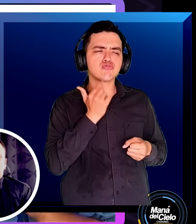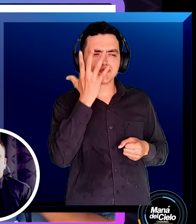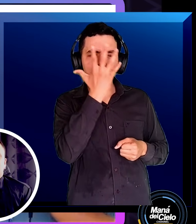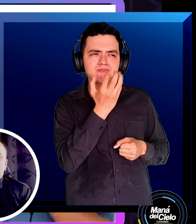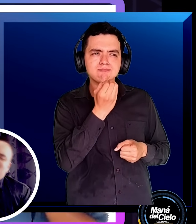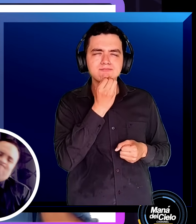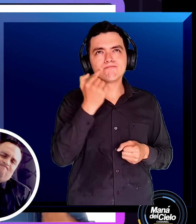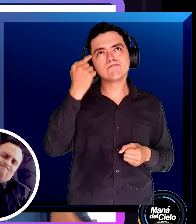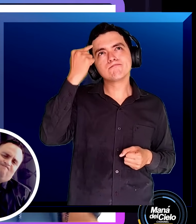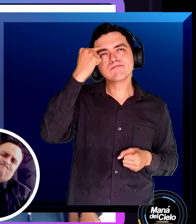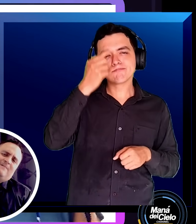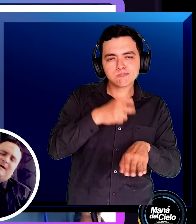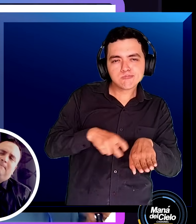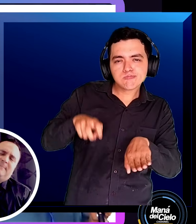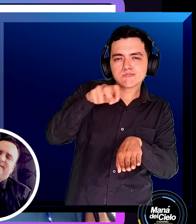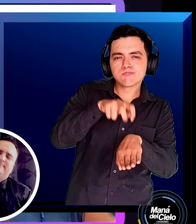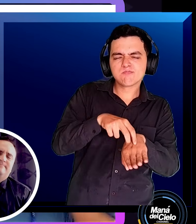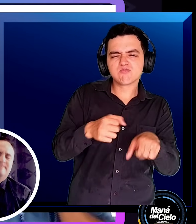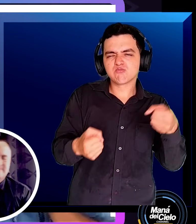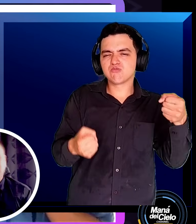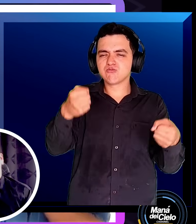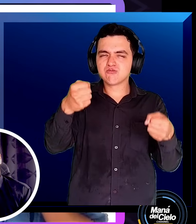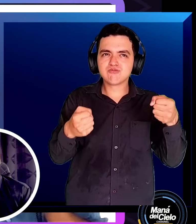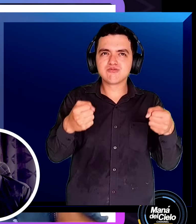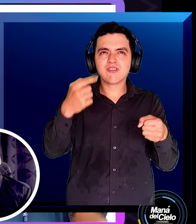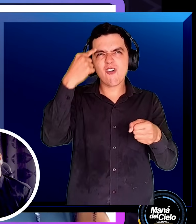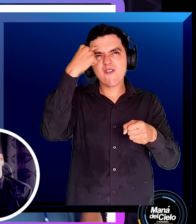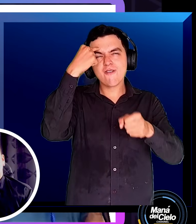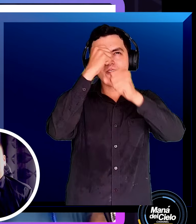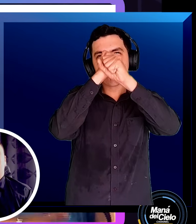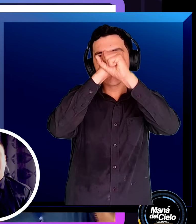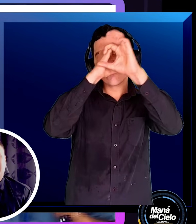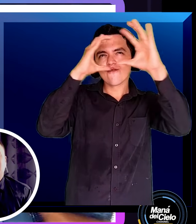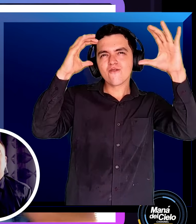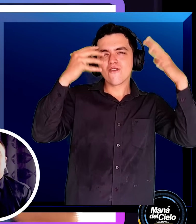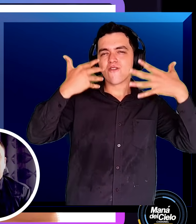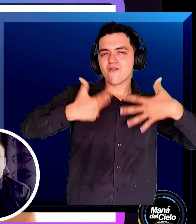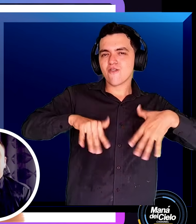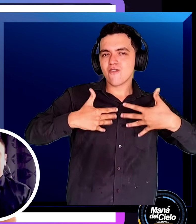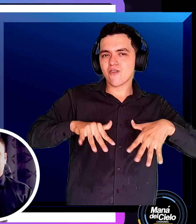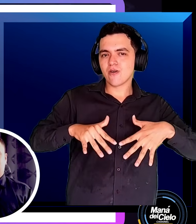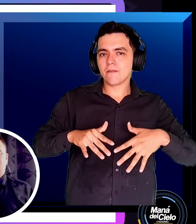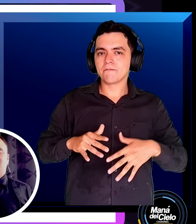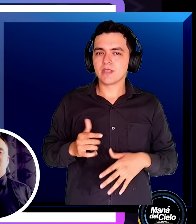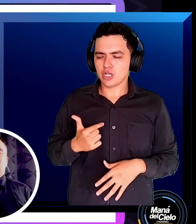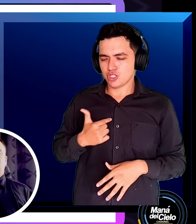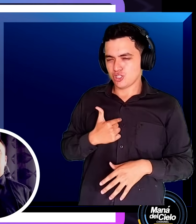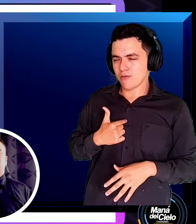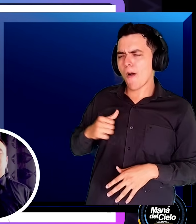testimonio. Vea, Señor, si es el tiempo, si yo he de poder cumplir, entonces, Señor.